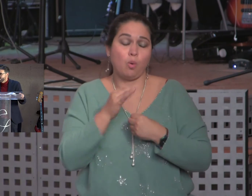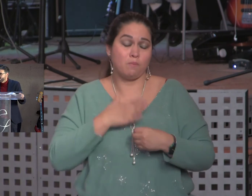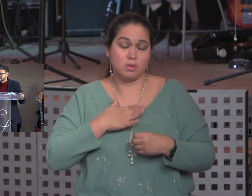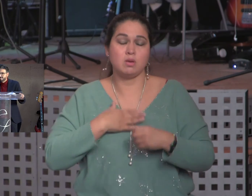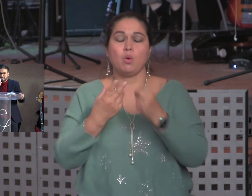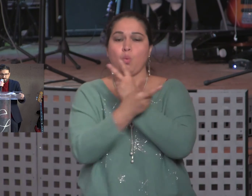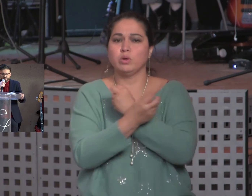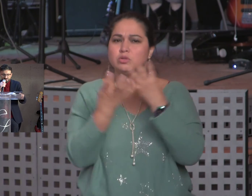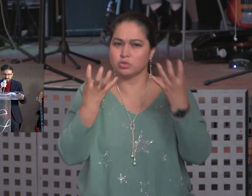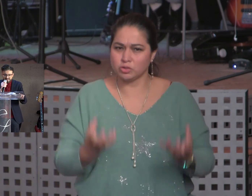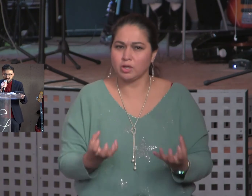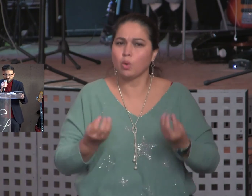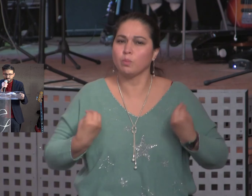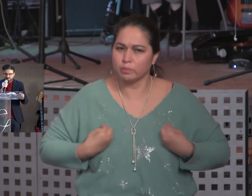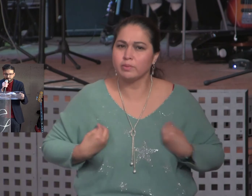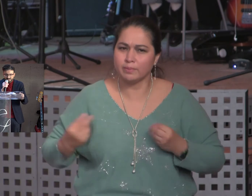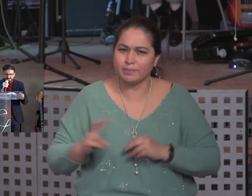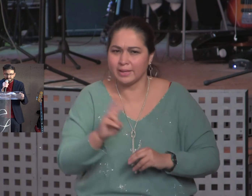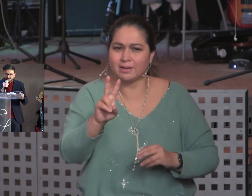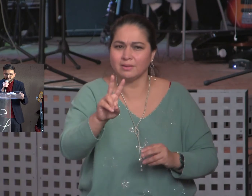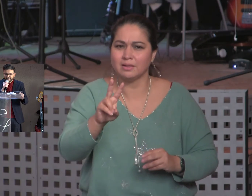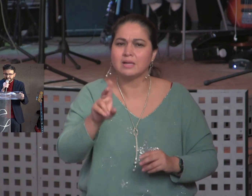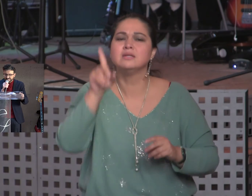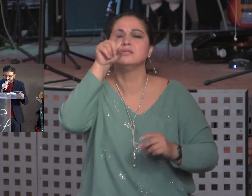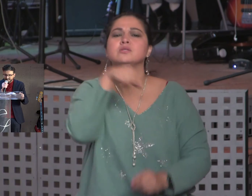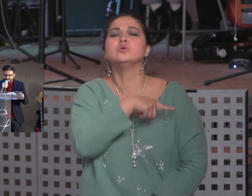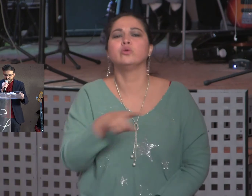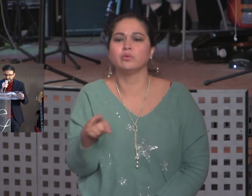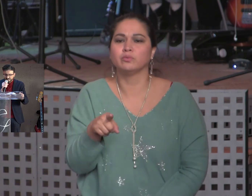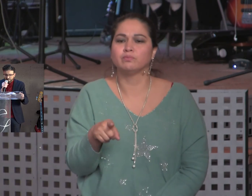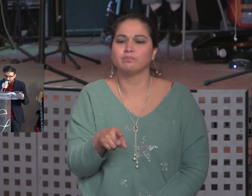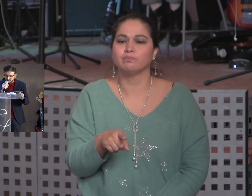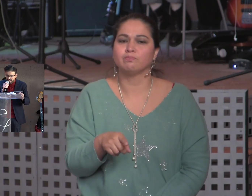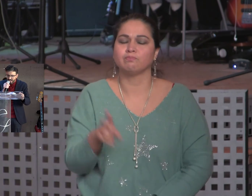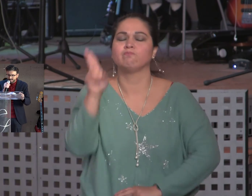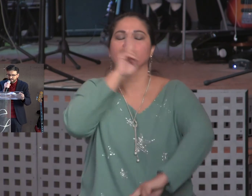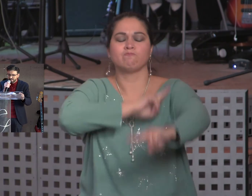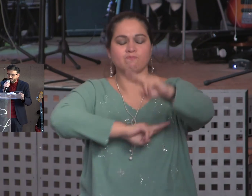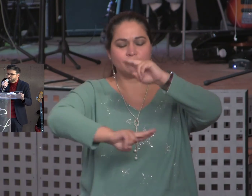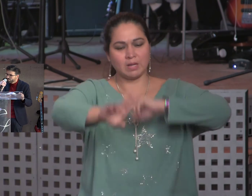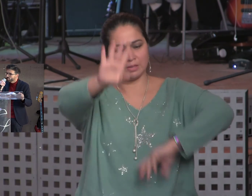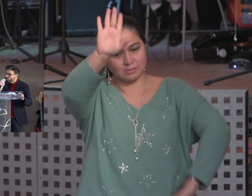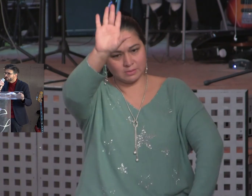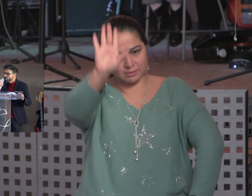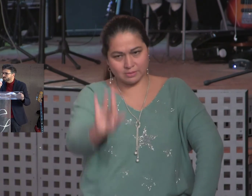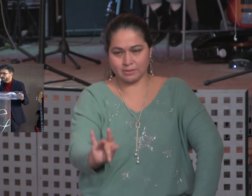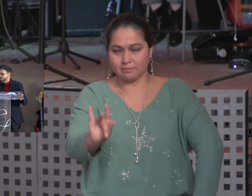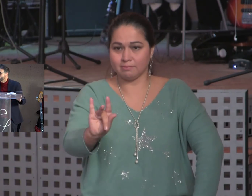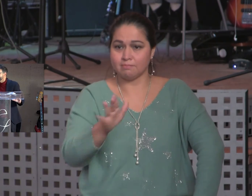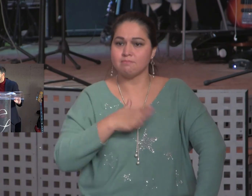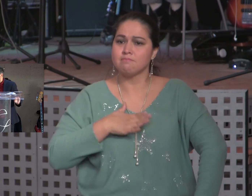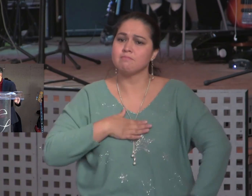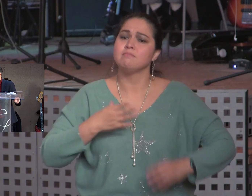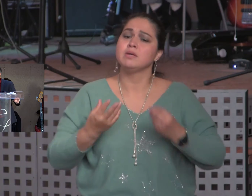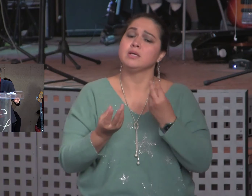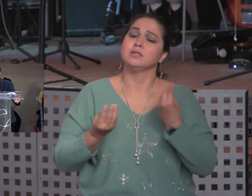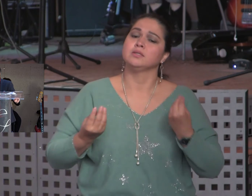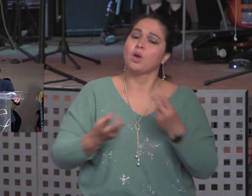secos? Debes contestar bien fuerte: sí, vivirán mis huesos